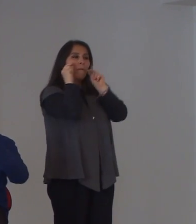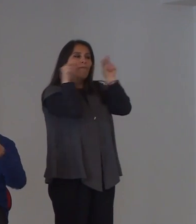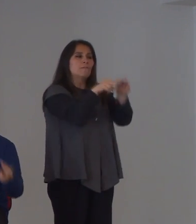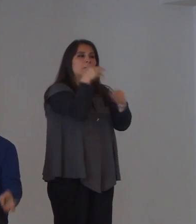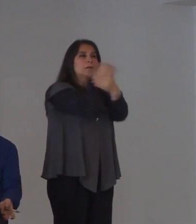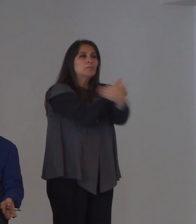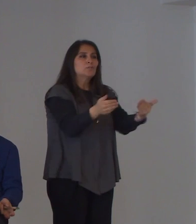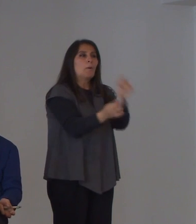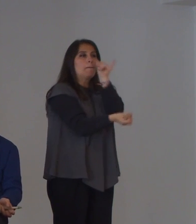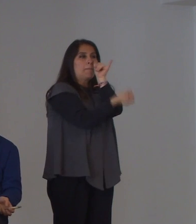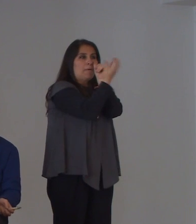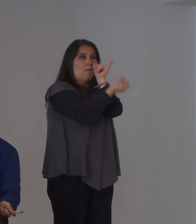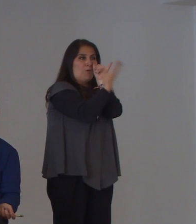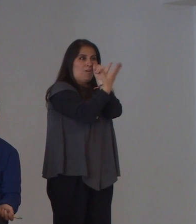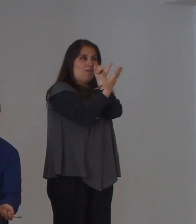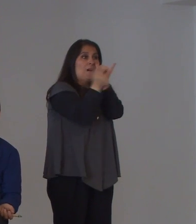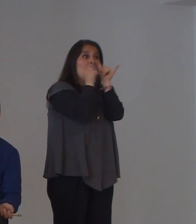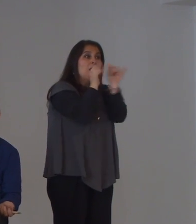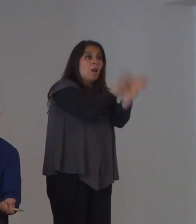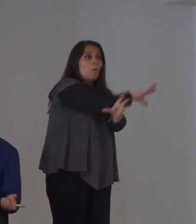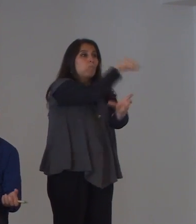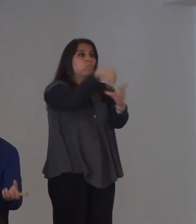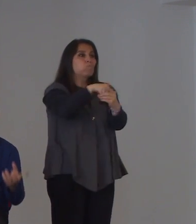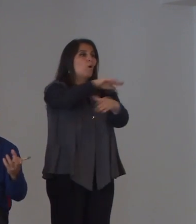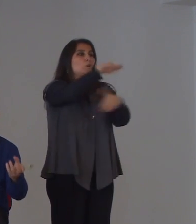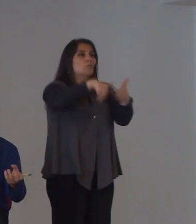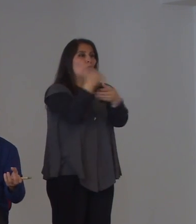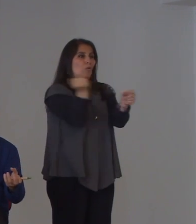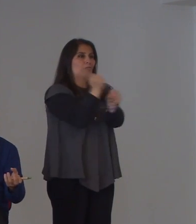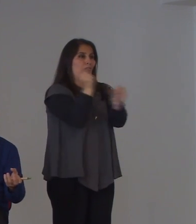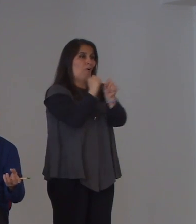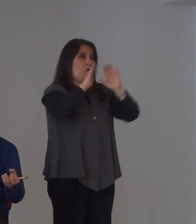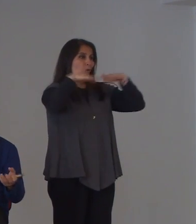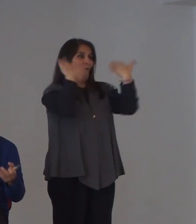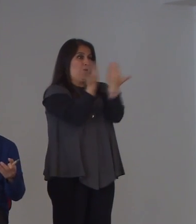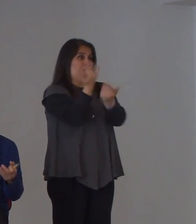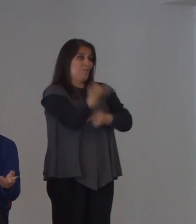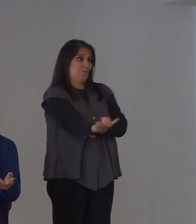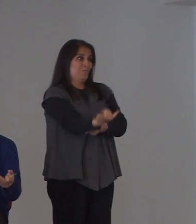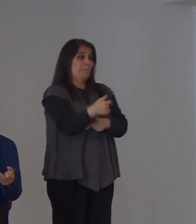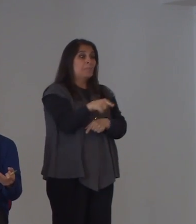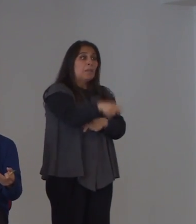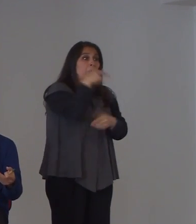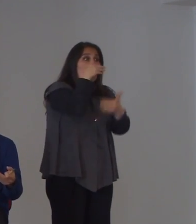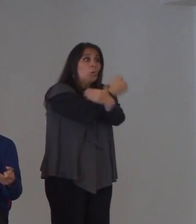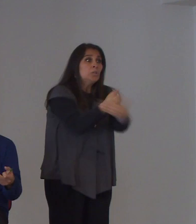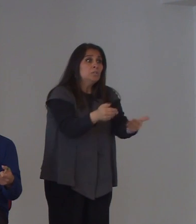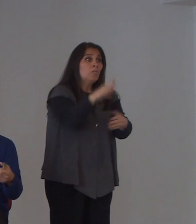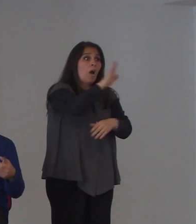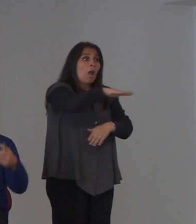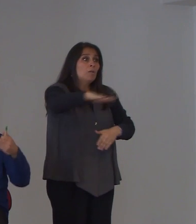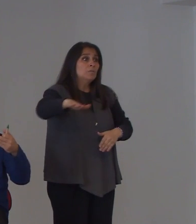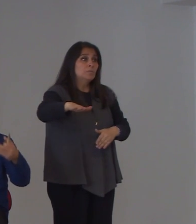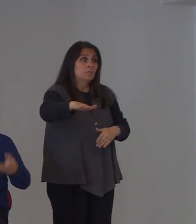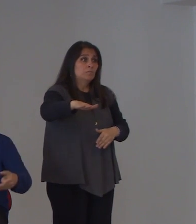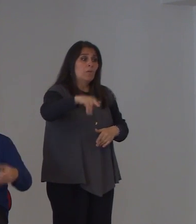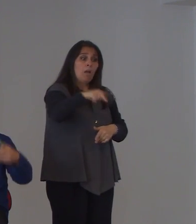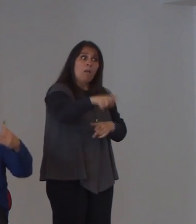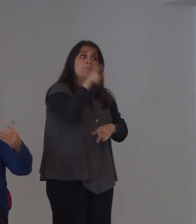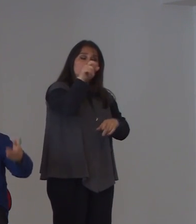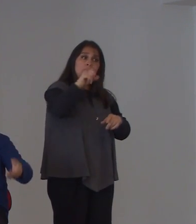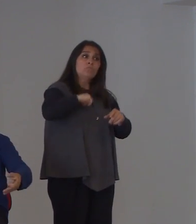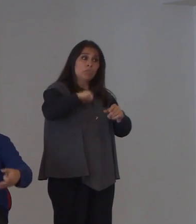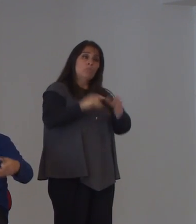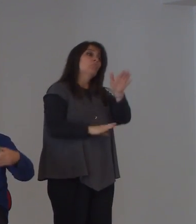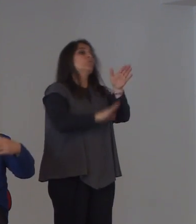dentro de los dispositivos escolares. Entonces, ese niño alumno es un niño que también tiene un desarrollo esperado. Va a ir a primer